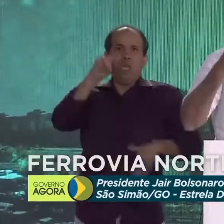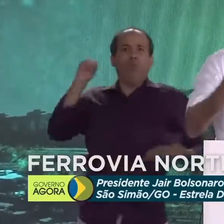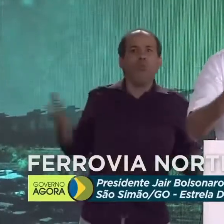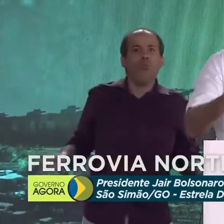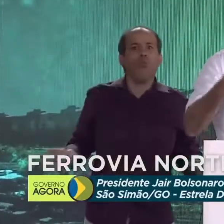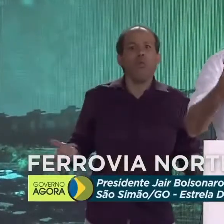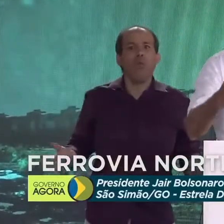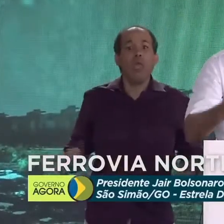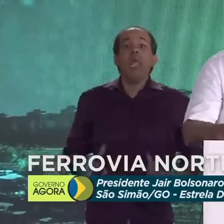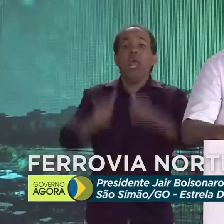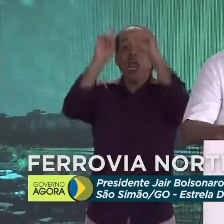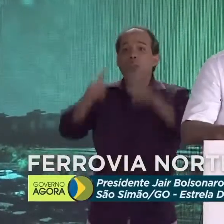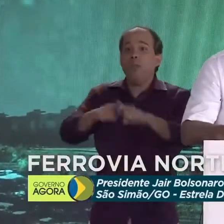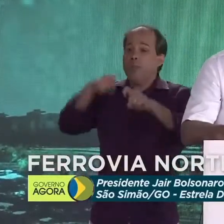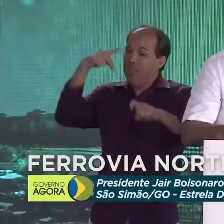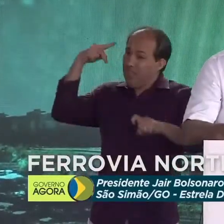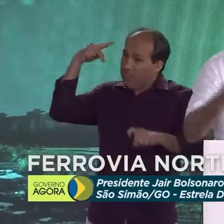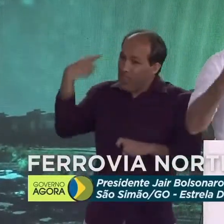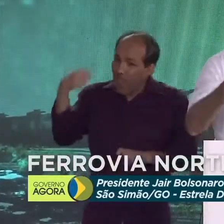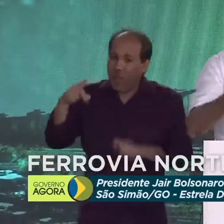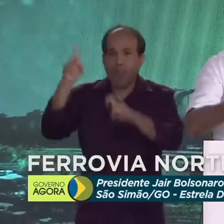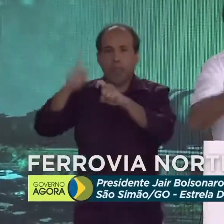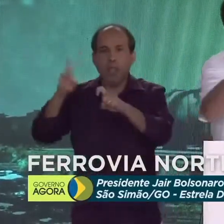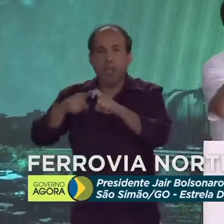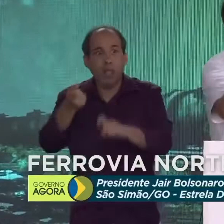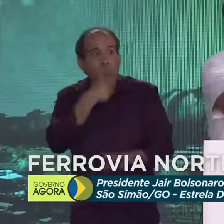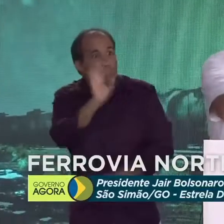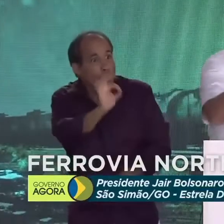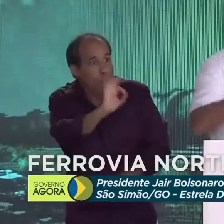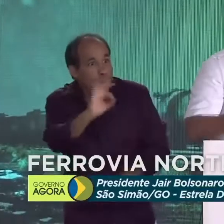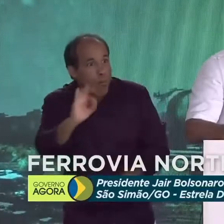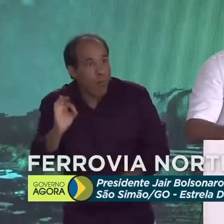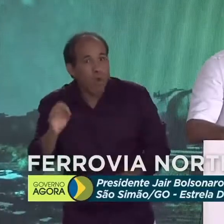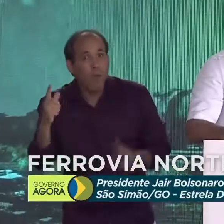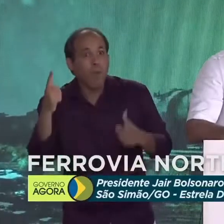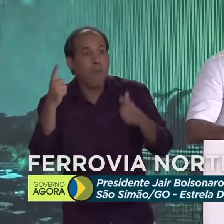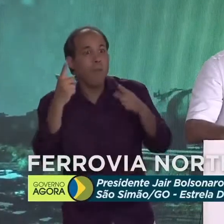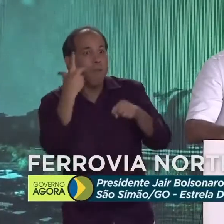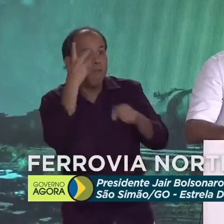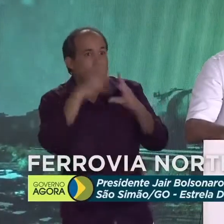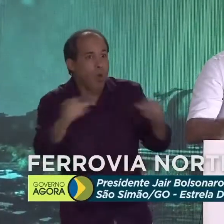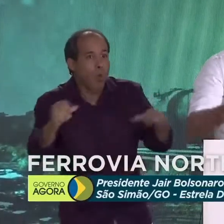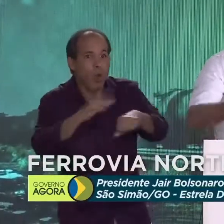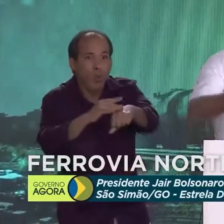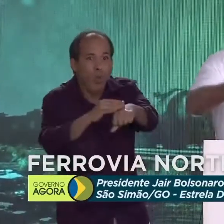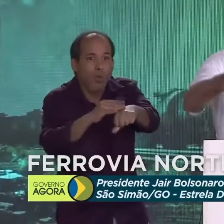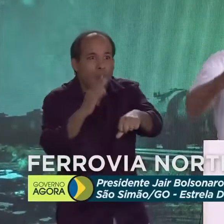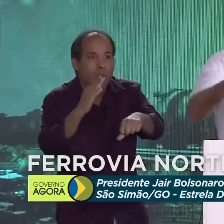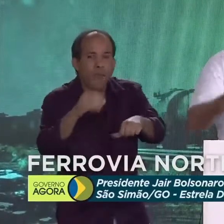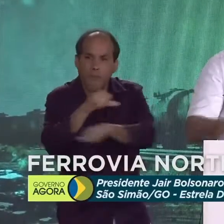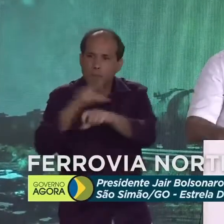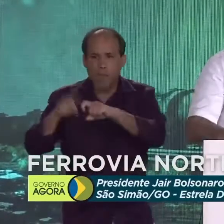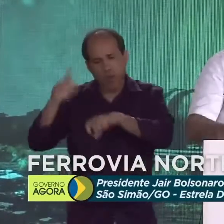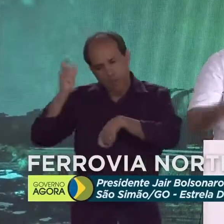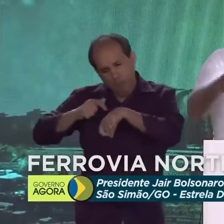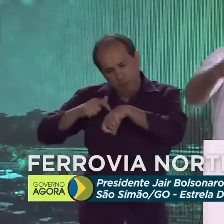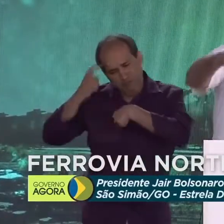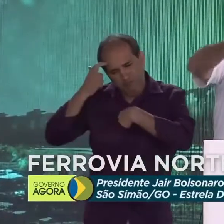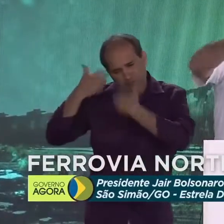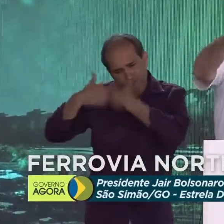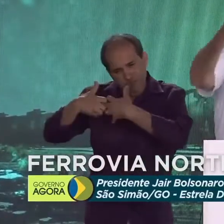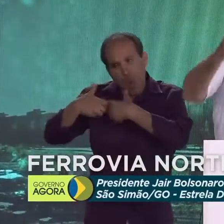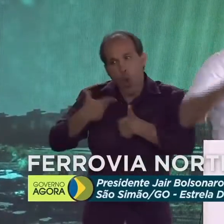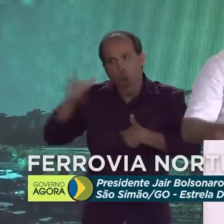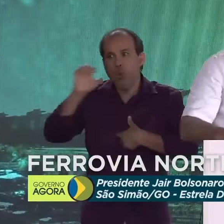É direito do médico, não tendo remédio para aquele mal, ele receitar, que se